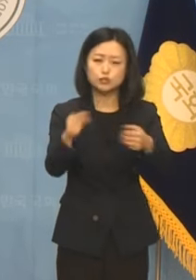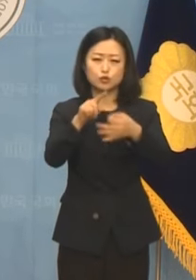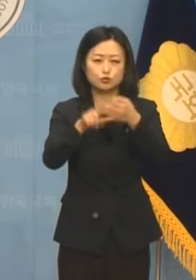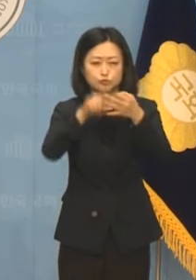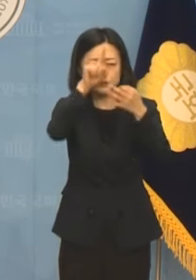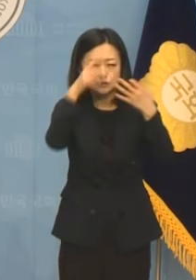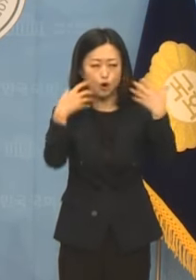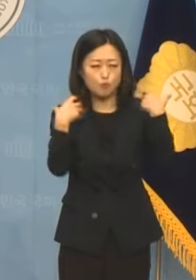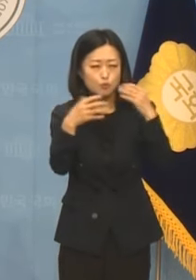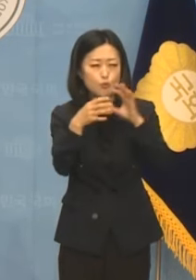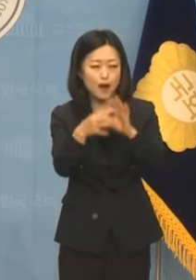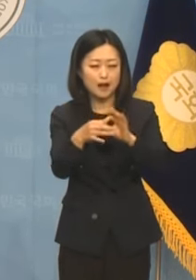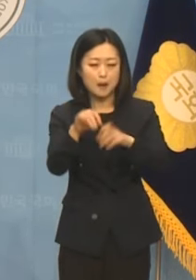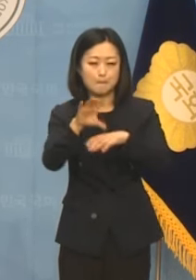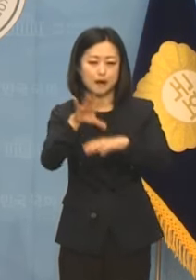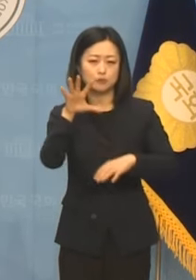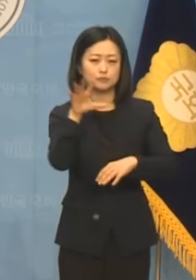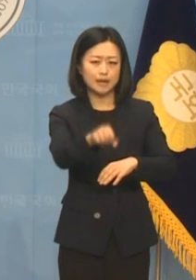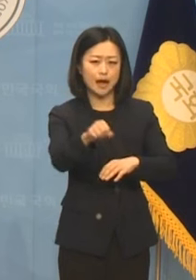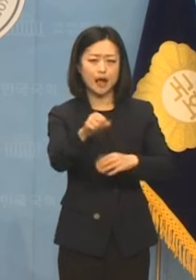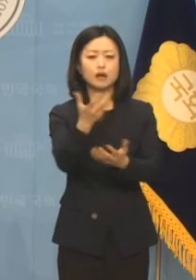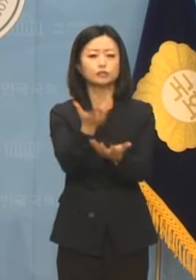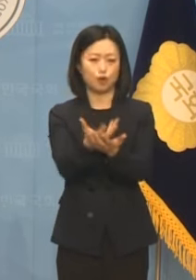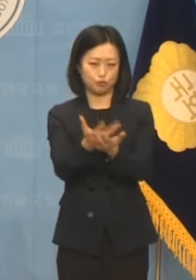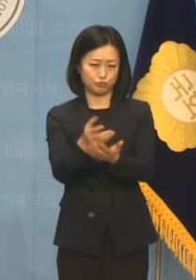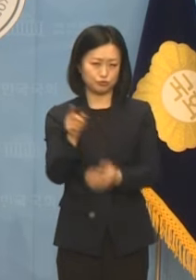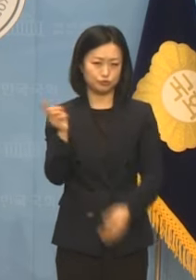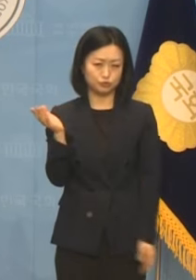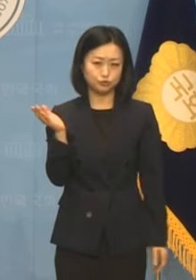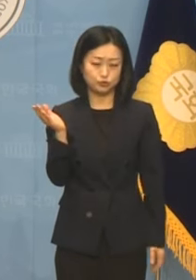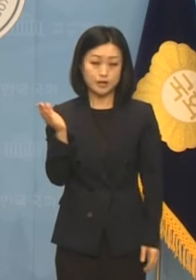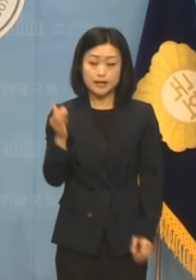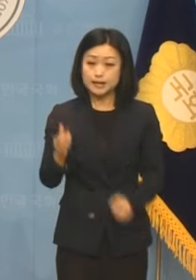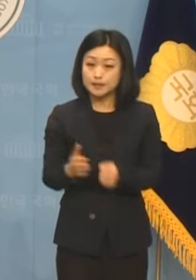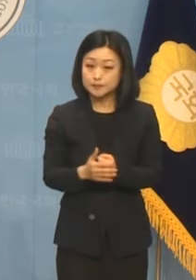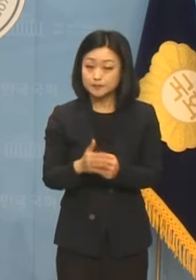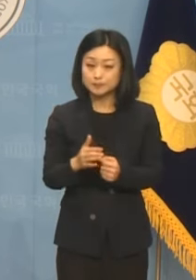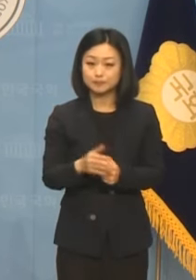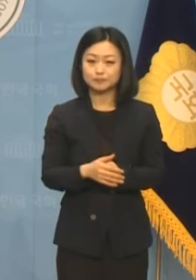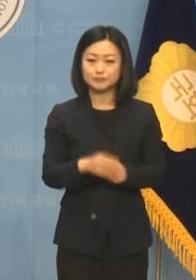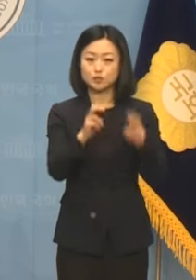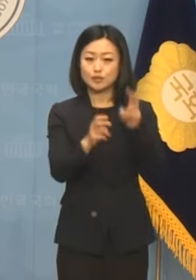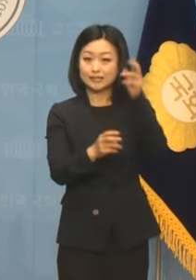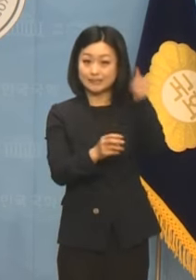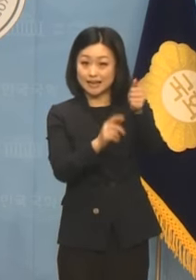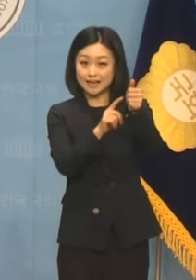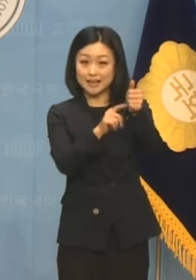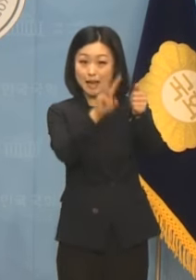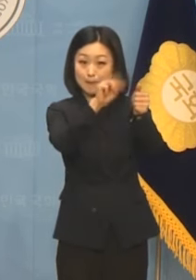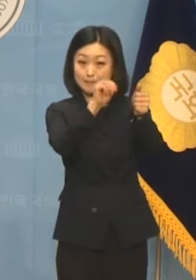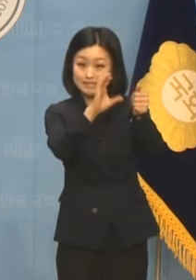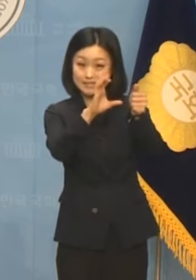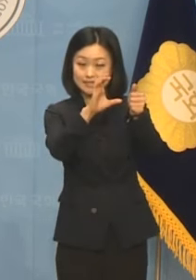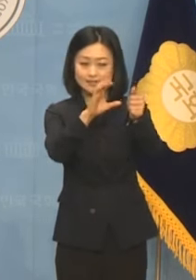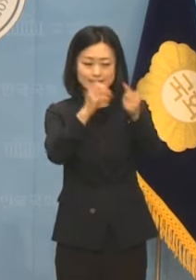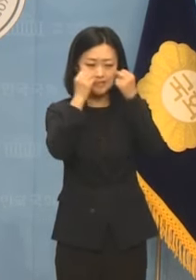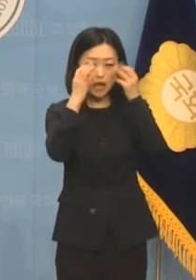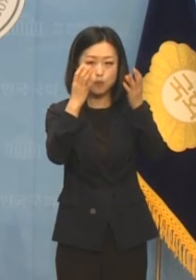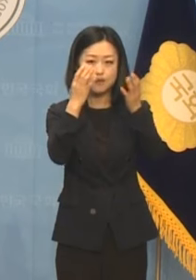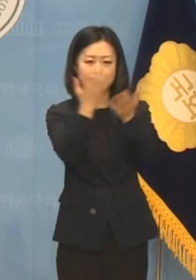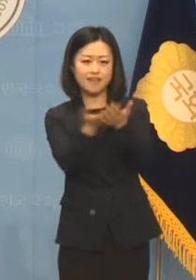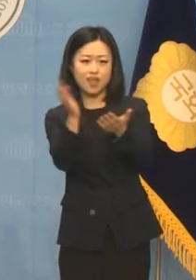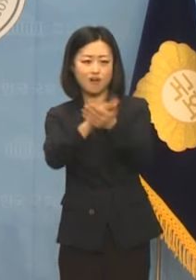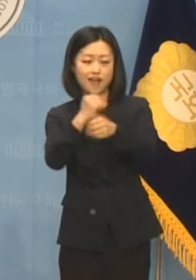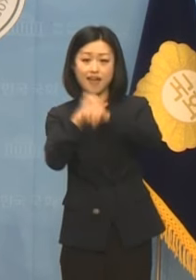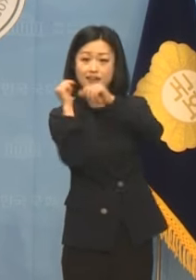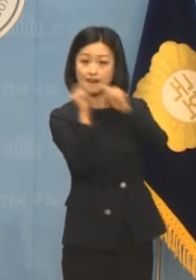버전의 방송 장학 문건입니다 문건은 신인 박민 사장이 파괴적 혁신을 해야 한다는 총론으로